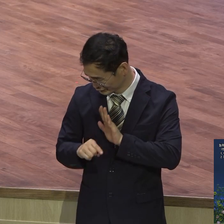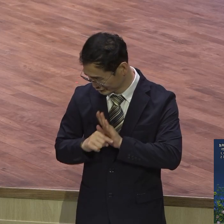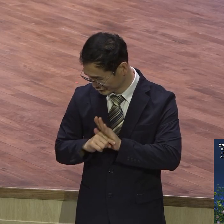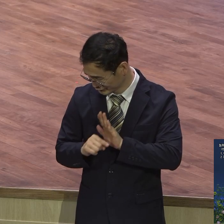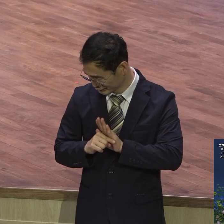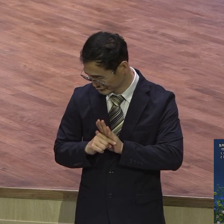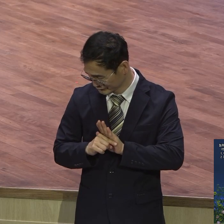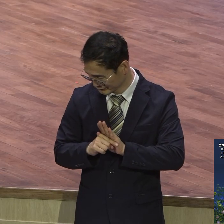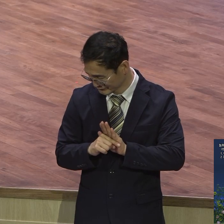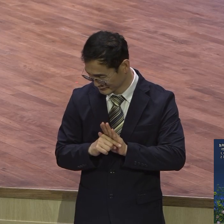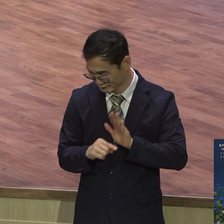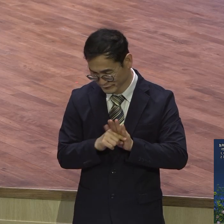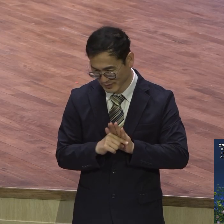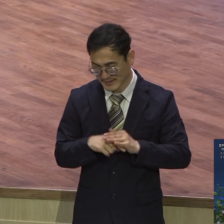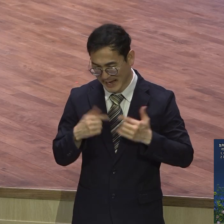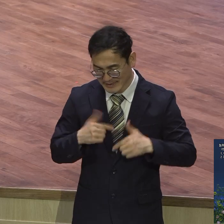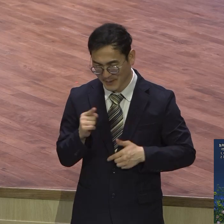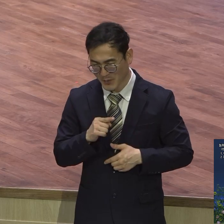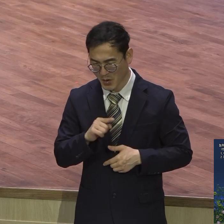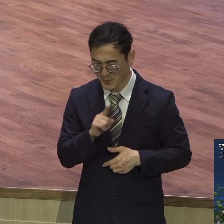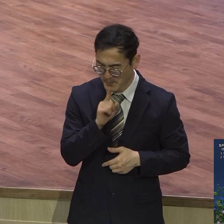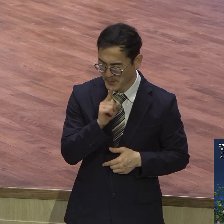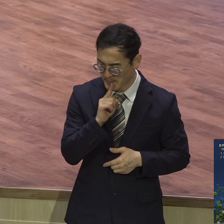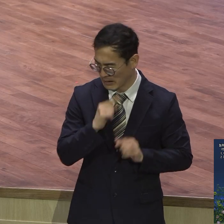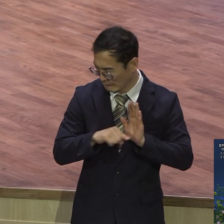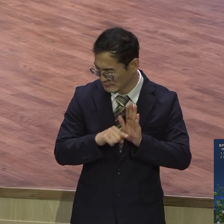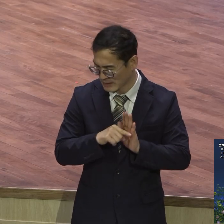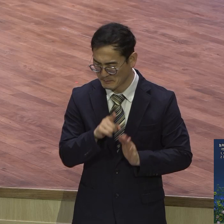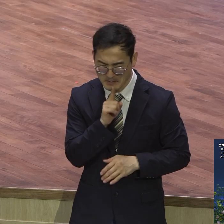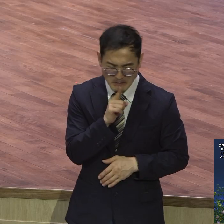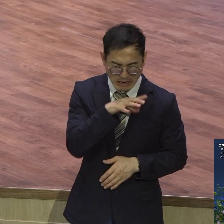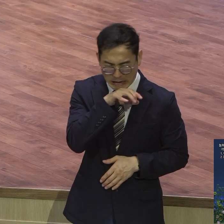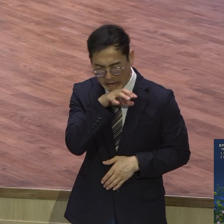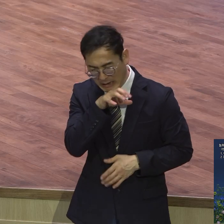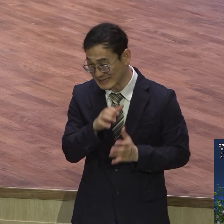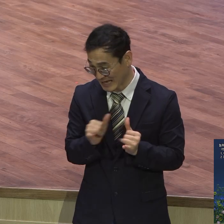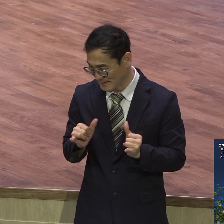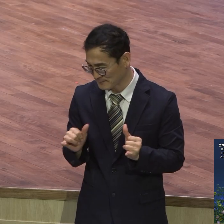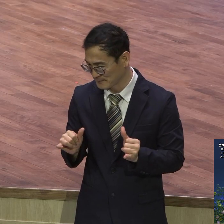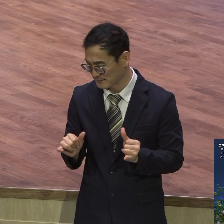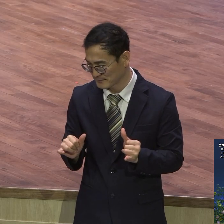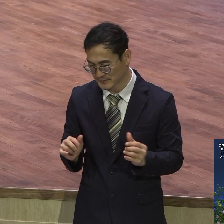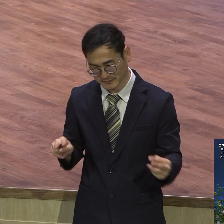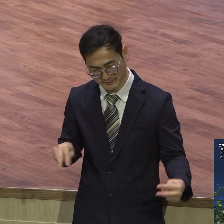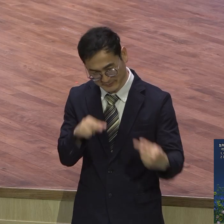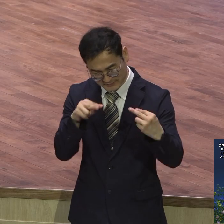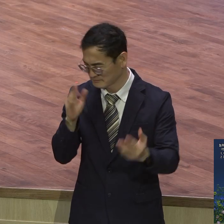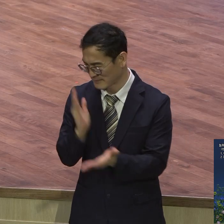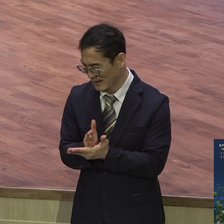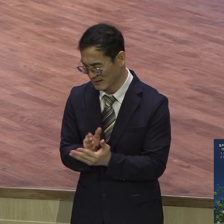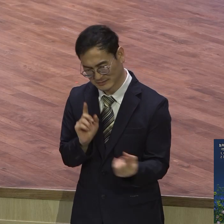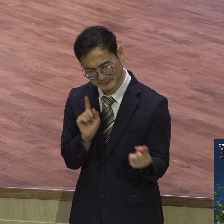상종도 하지 말아요 부정적인 사람과는 상종도 하지 말아요